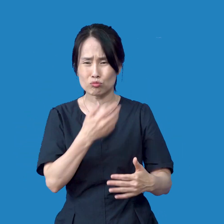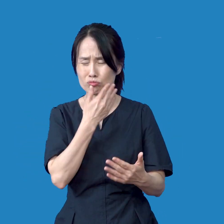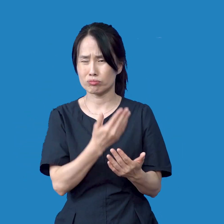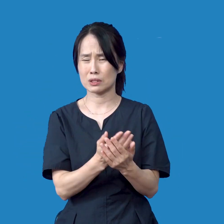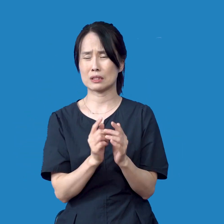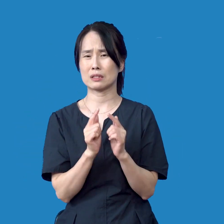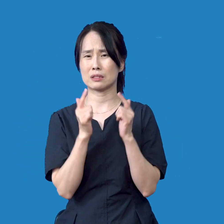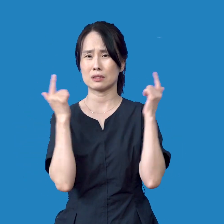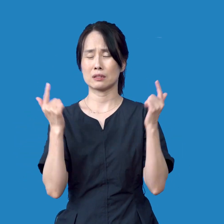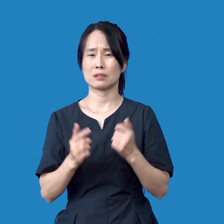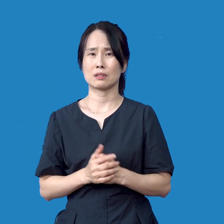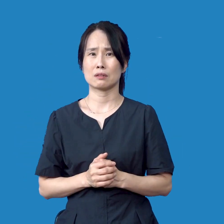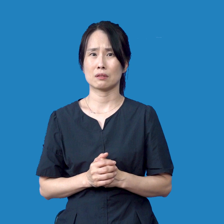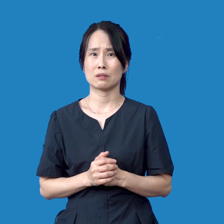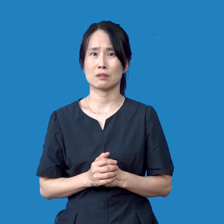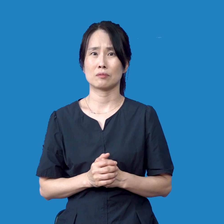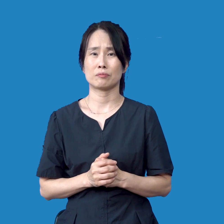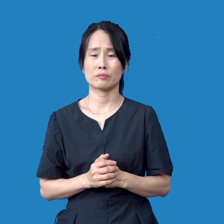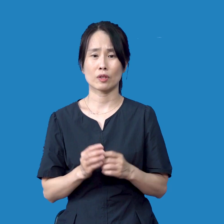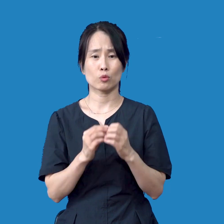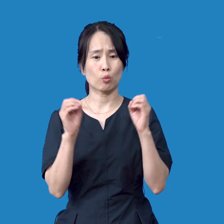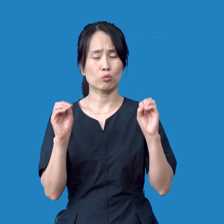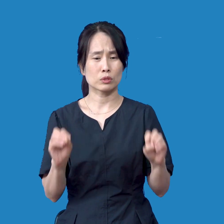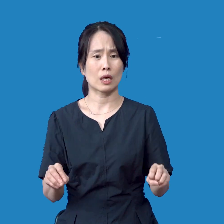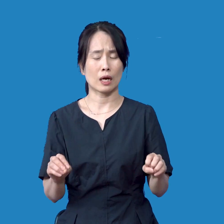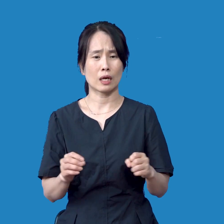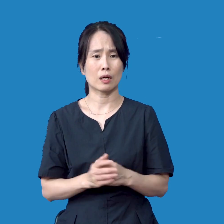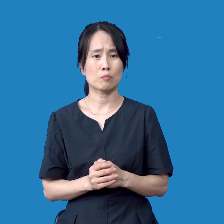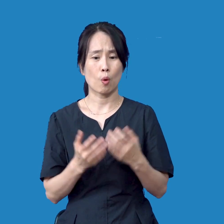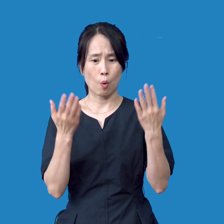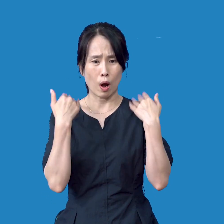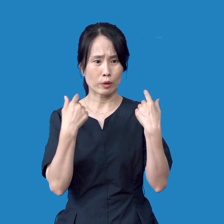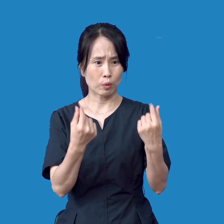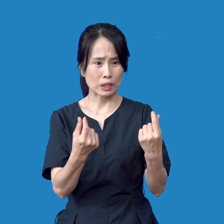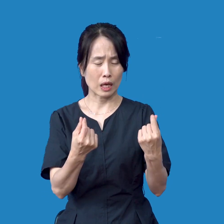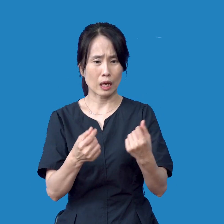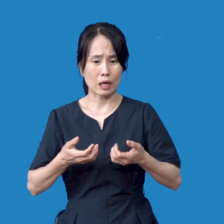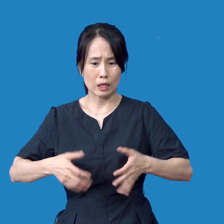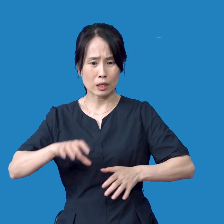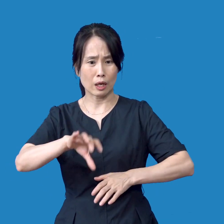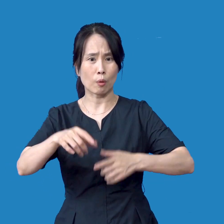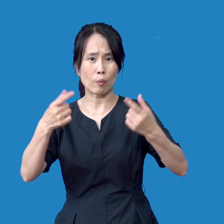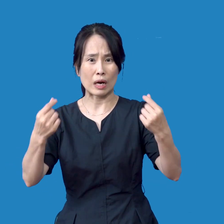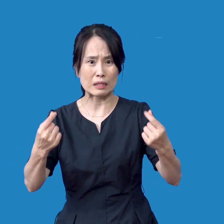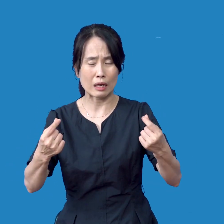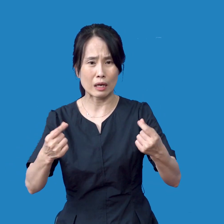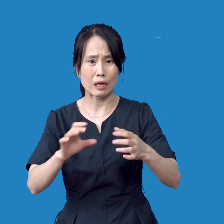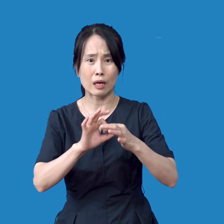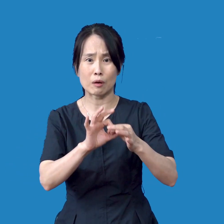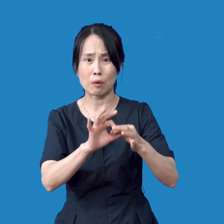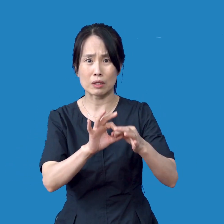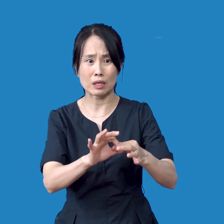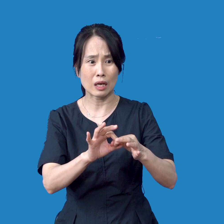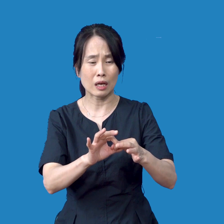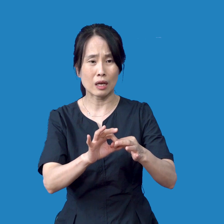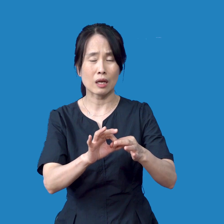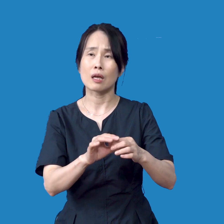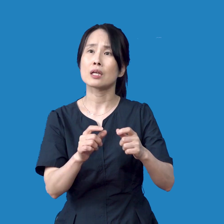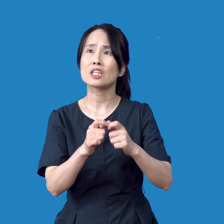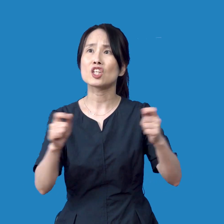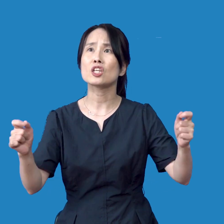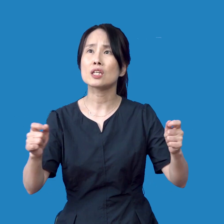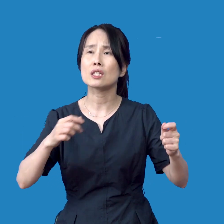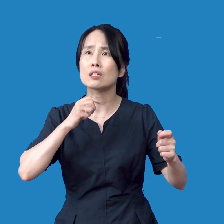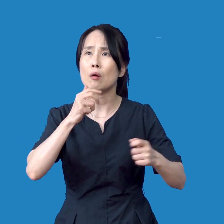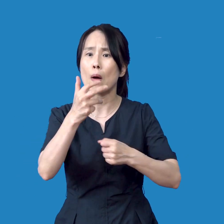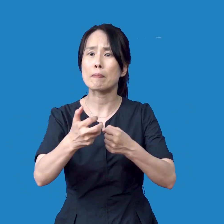중요합니까? 동문이다, 동창이다, 동양 사람이다, 그런 관계는 길어봐야